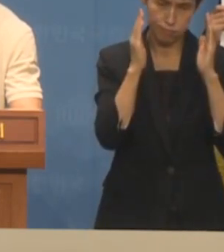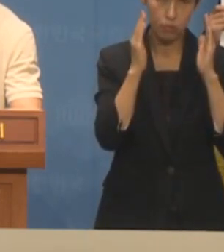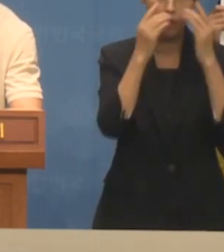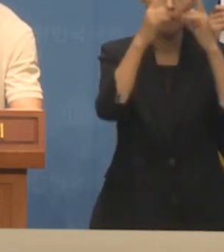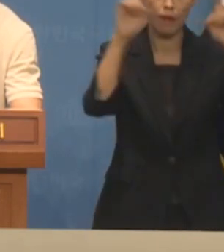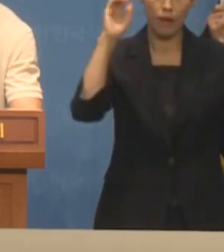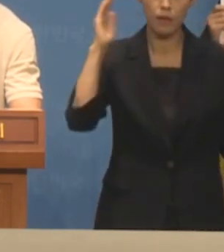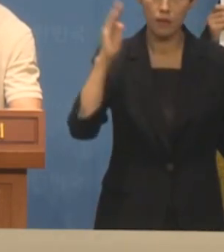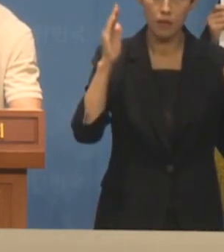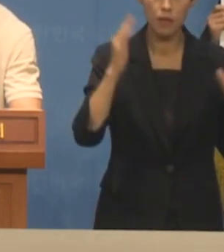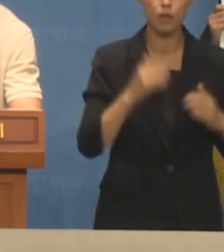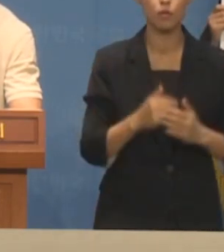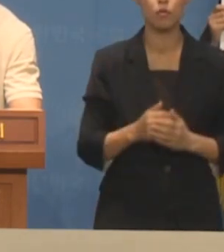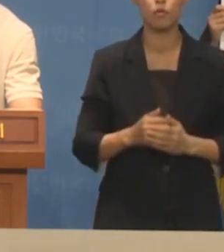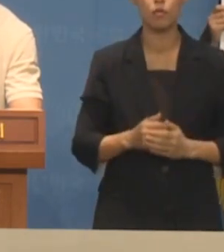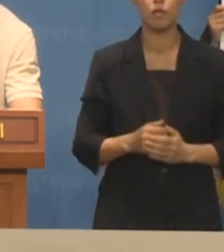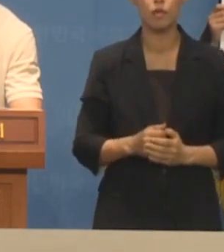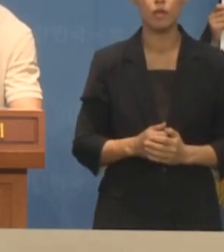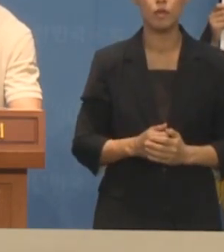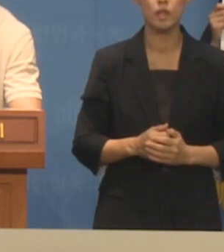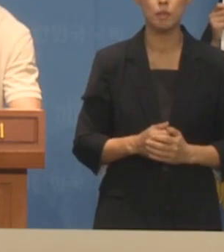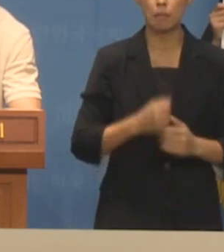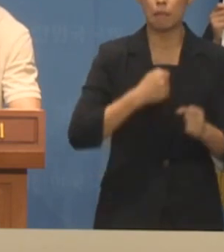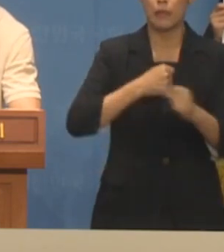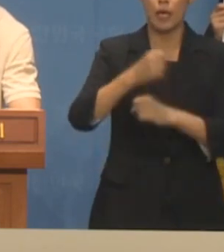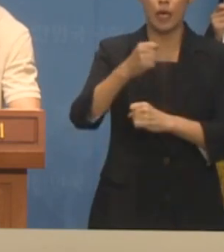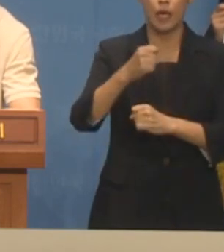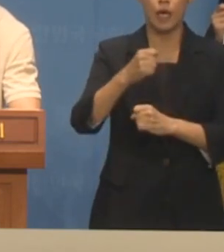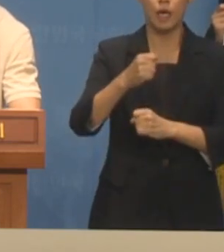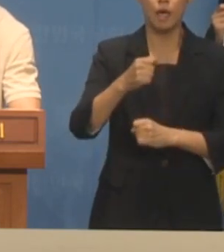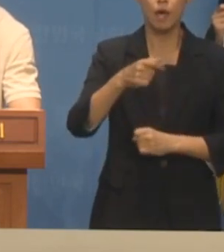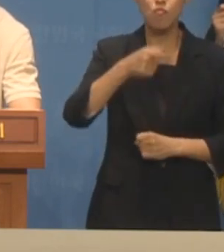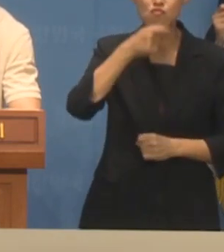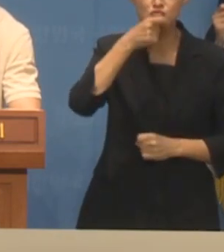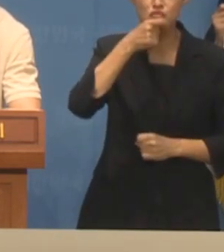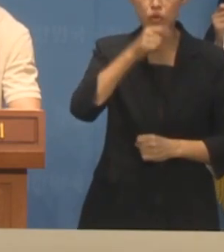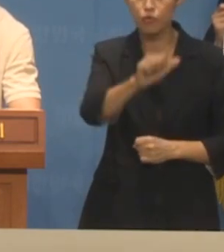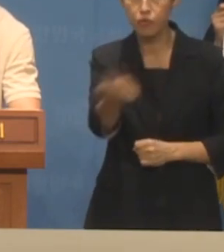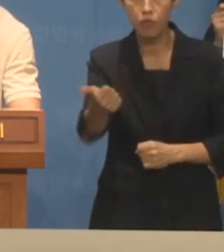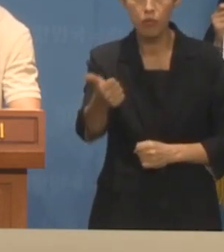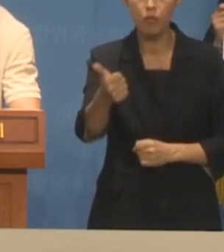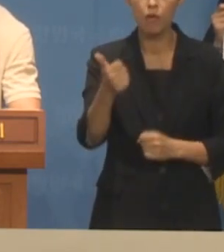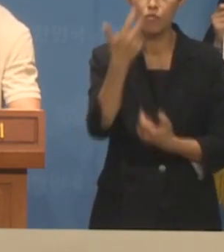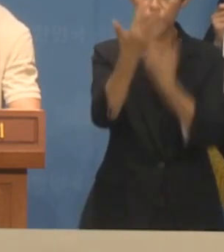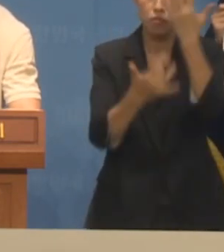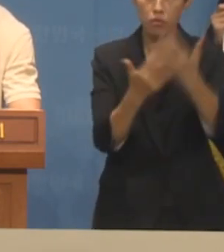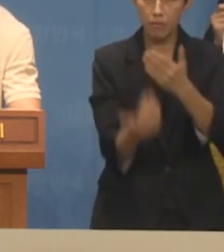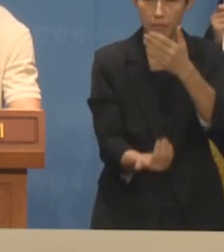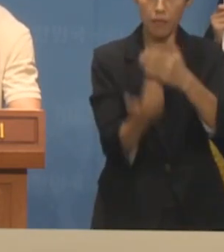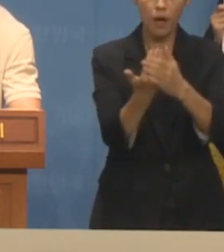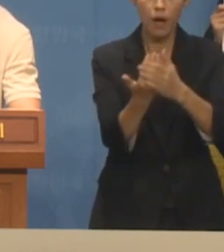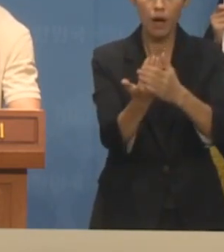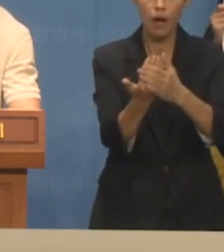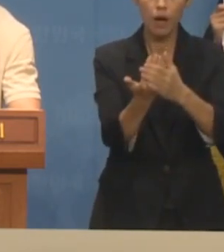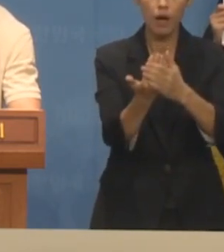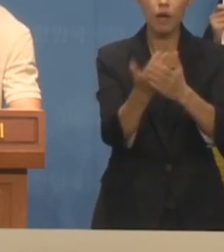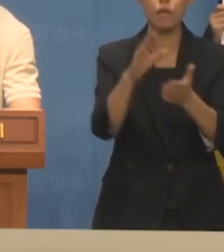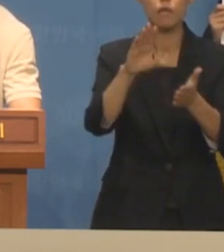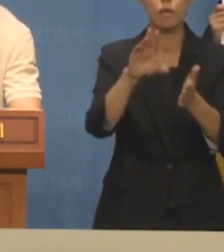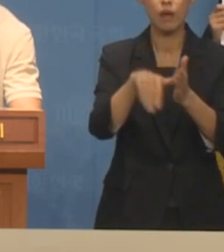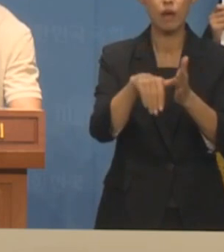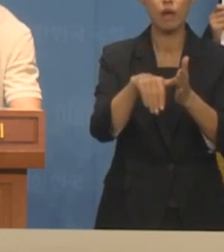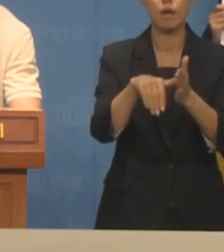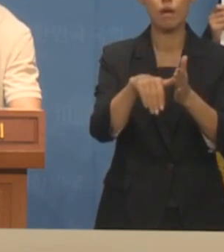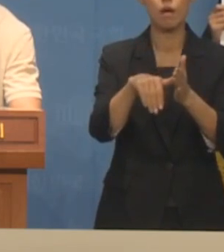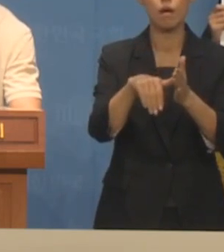대학생조차도 당장 눈앞에 벌어진 단전, 단수, 화재 등 여러 가지 문제 상황에서 인간